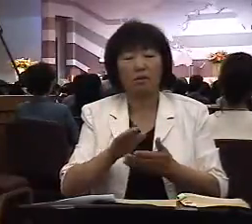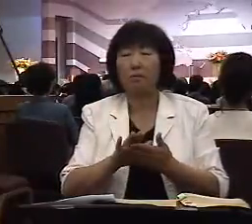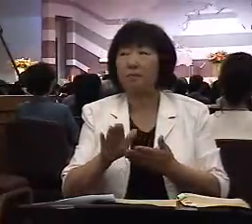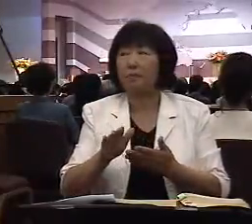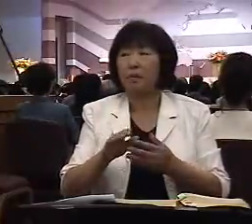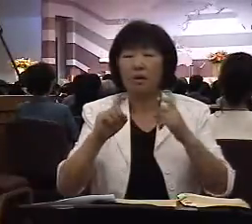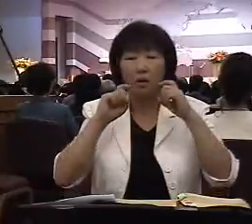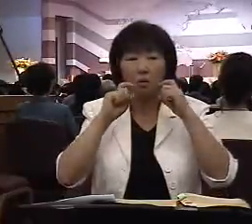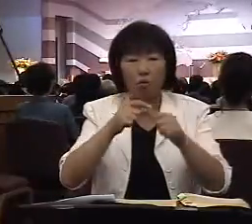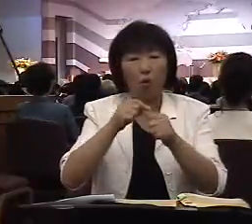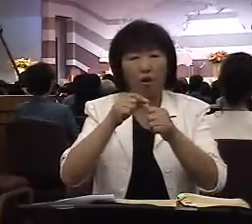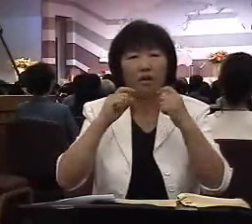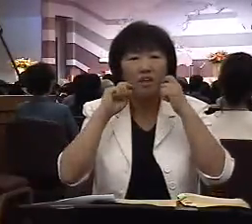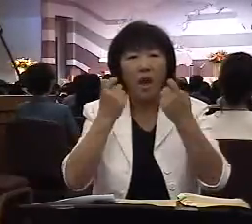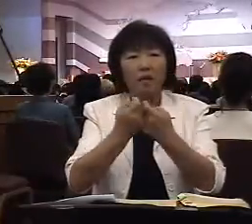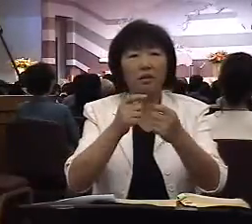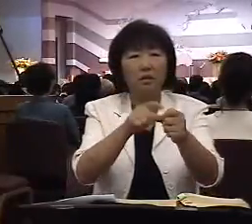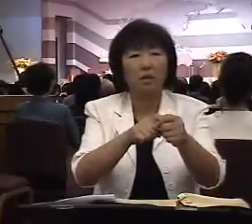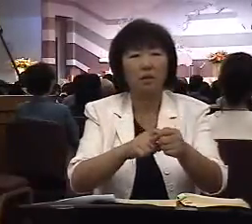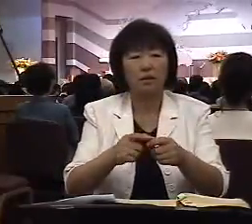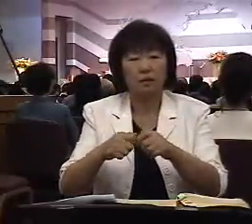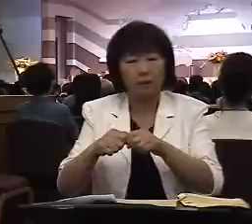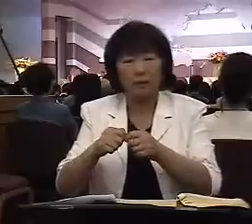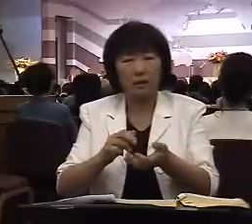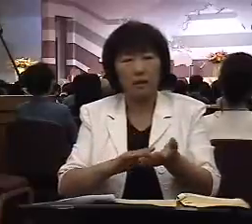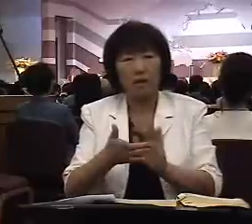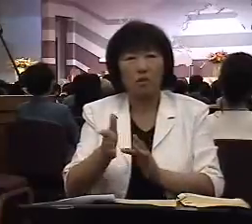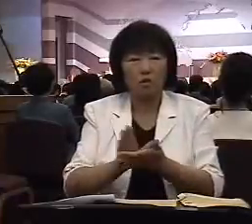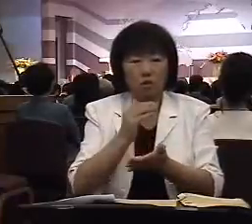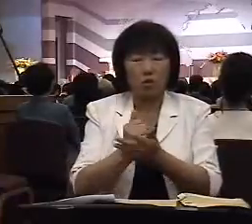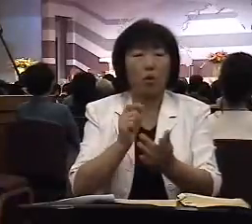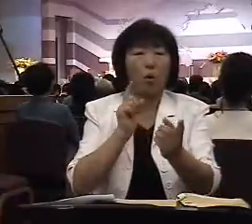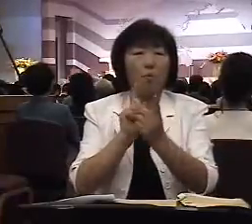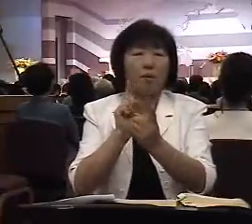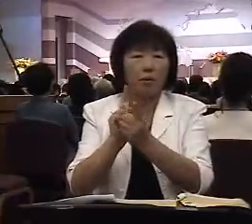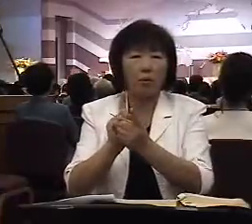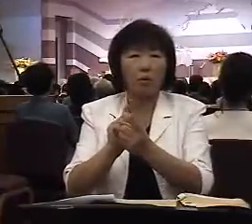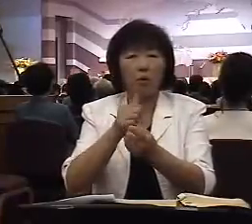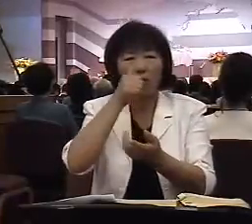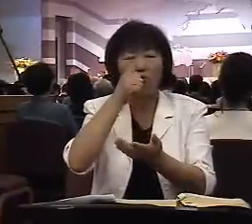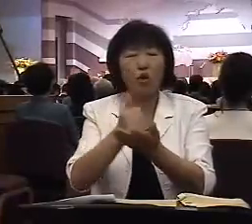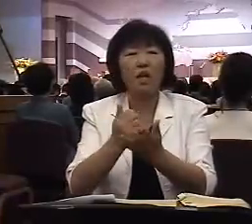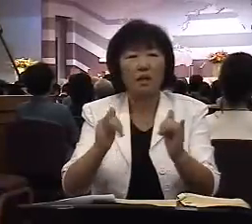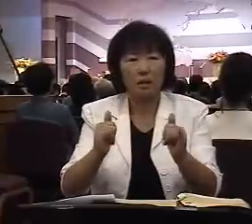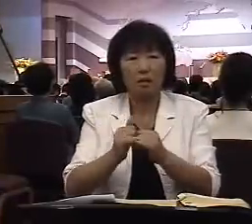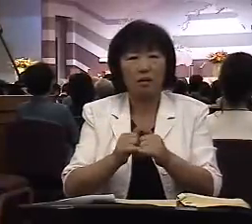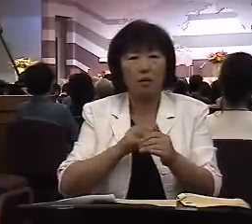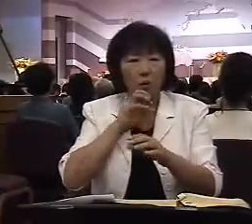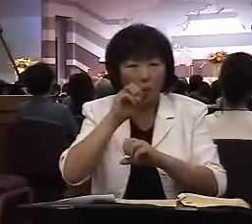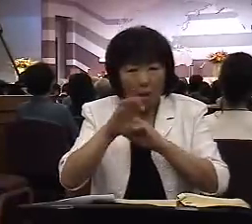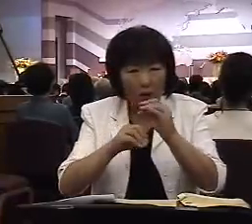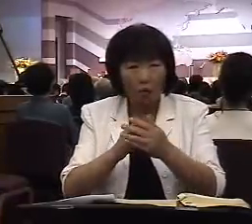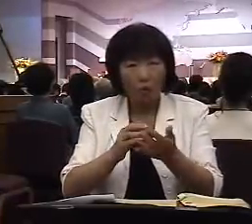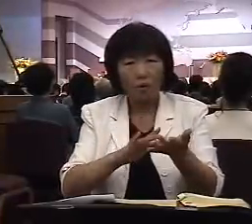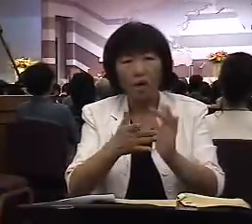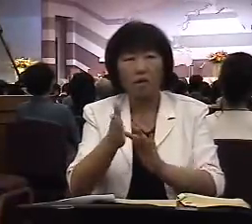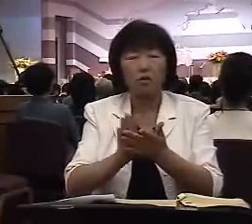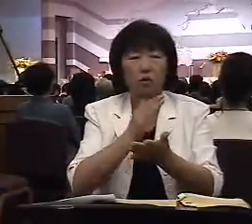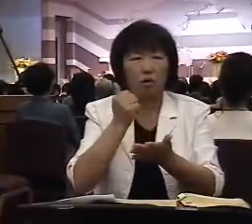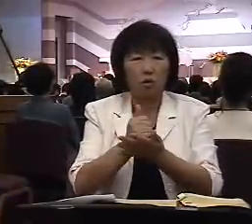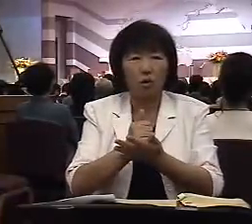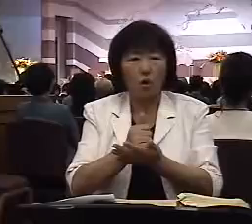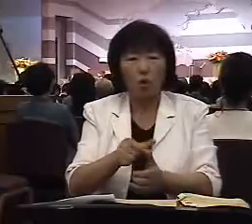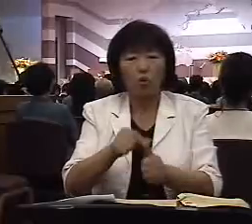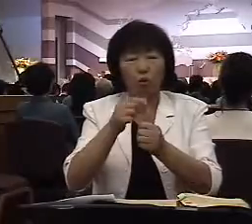구원은 개인적인 것입니다. 철저히 여러분들이 예수 그리스도를 만나고 여러분의 죄인됨을 고백하고 예수 그리스도를 구주로